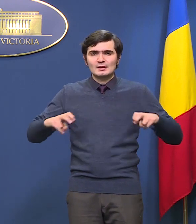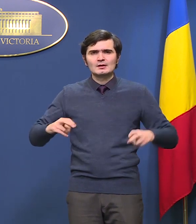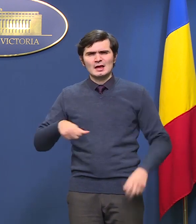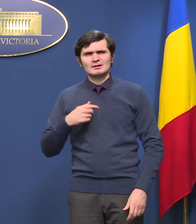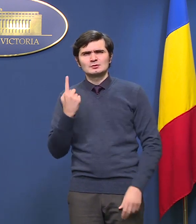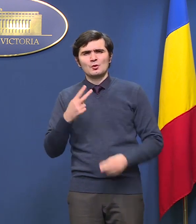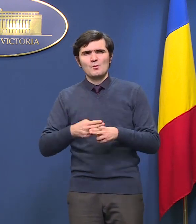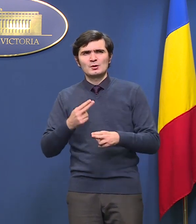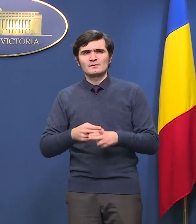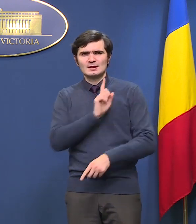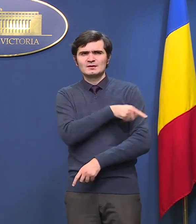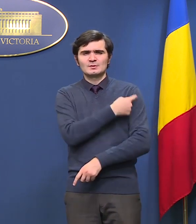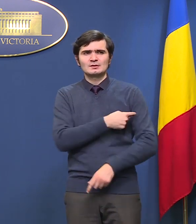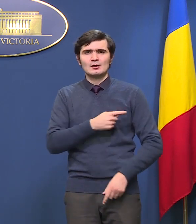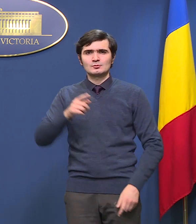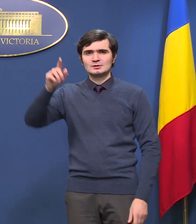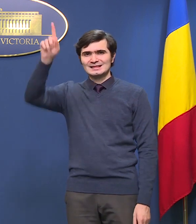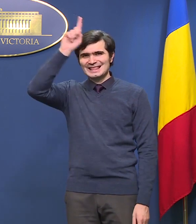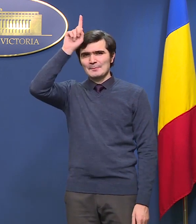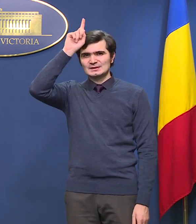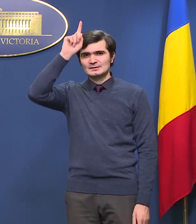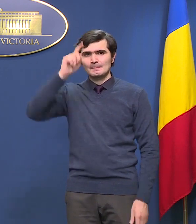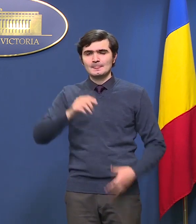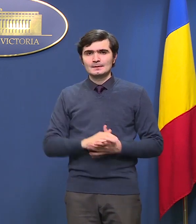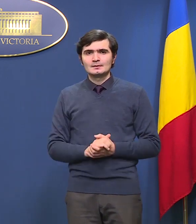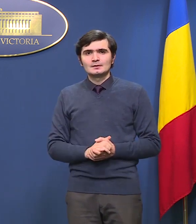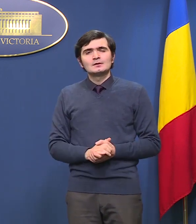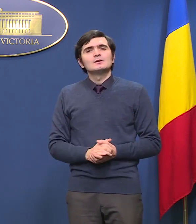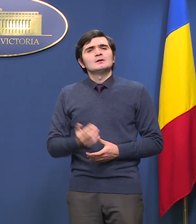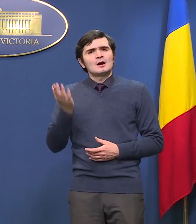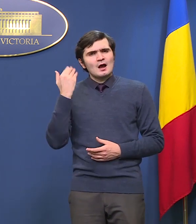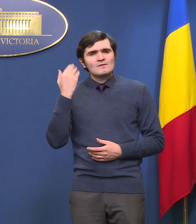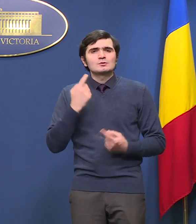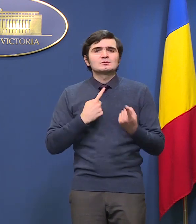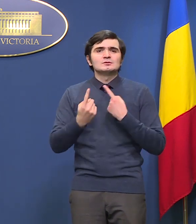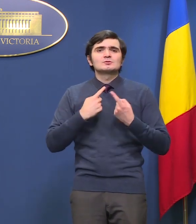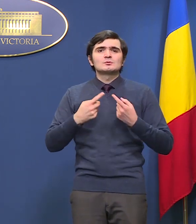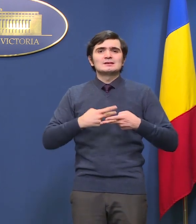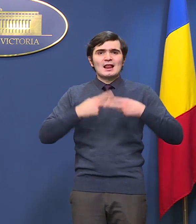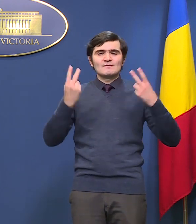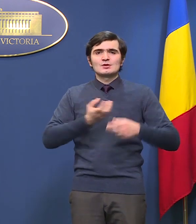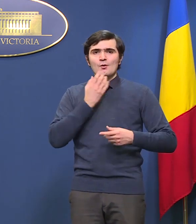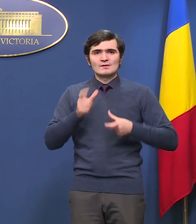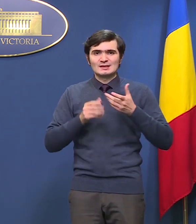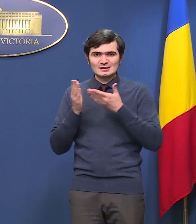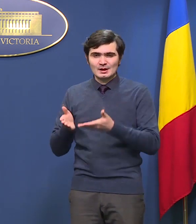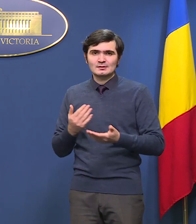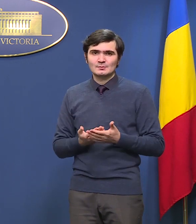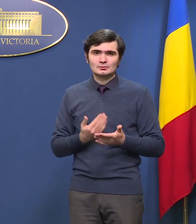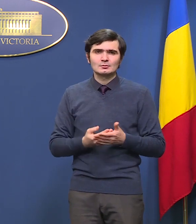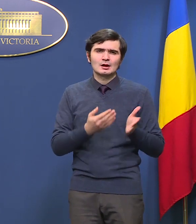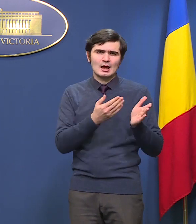îmbolnăvire la Spitalul Județean Neamț, care a și fost în discuție în cadrul videoconferinței, pentru că inițial se gândise